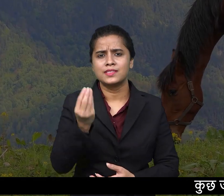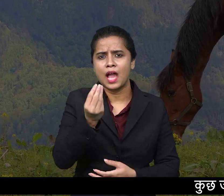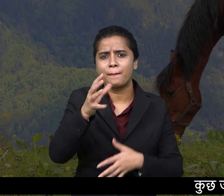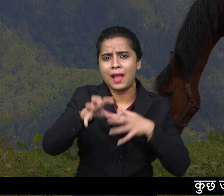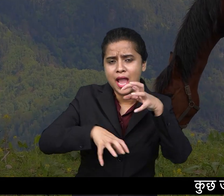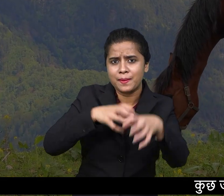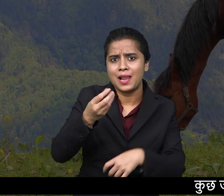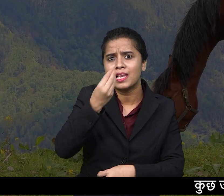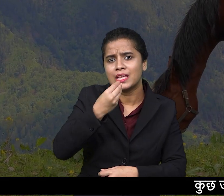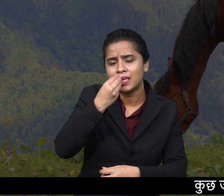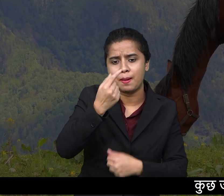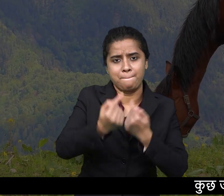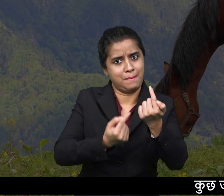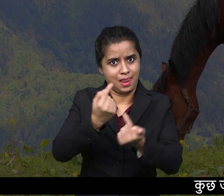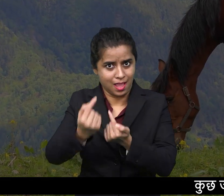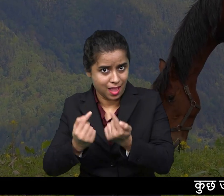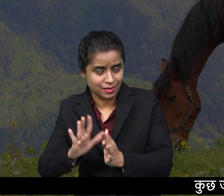कुछ जानवर पौधे खाते हैं,